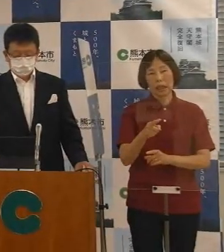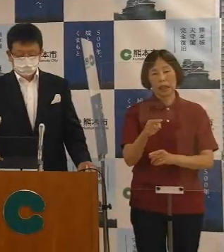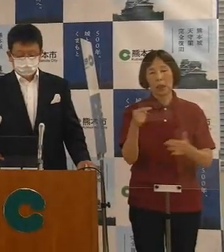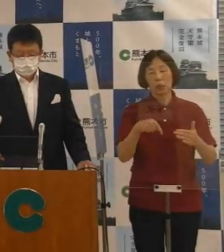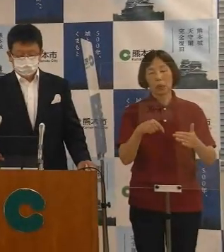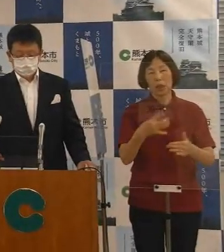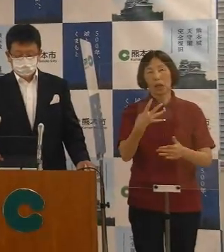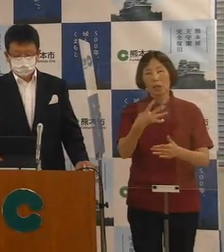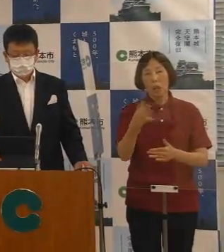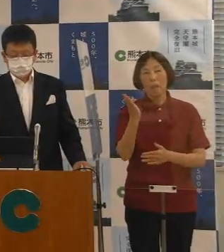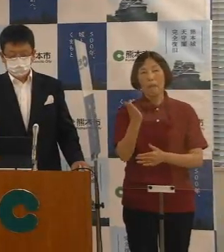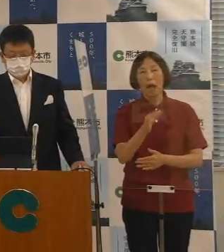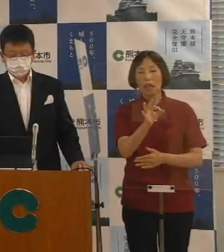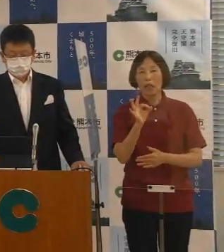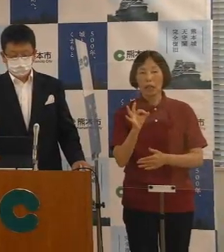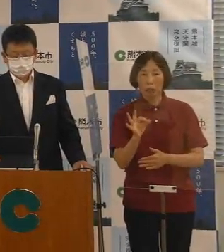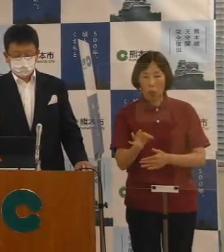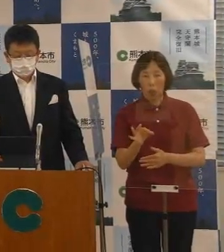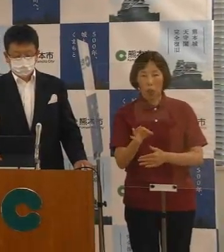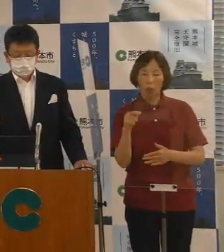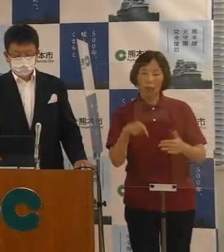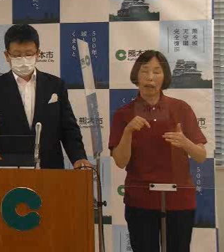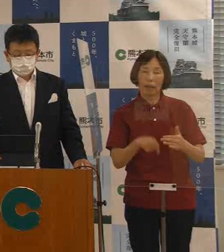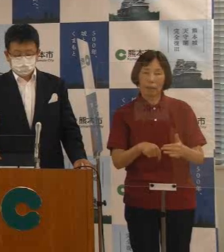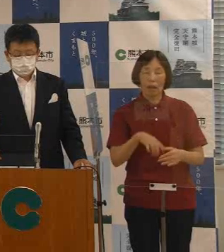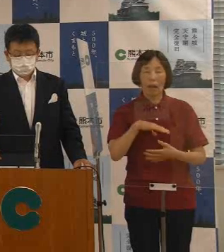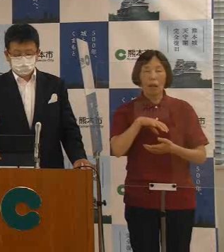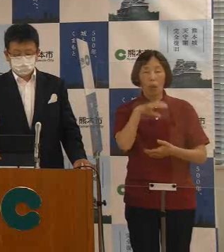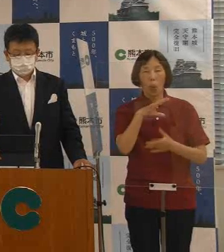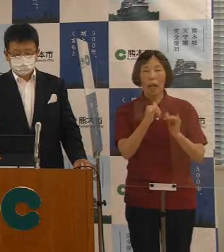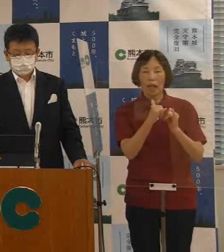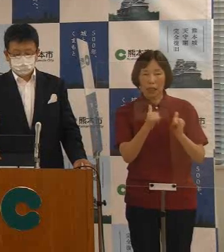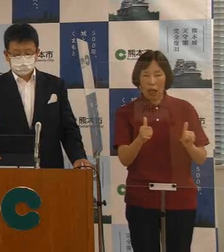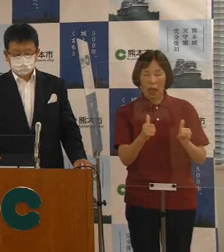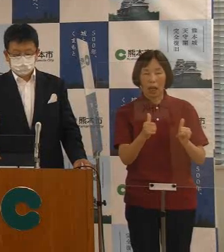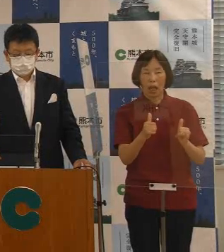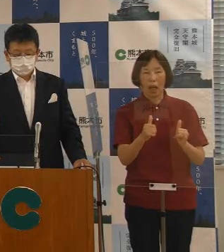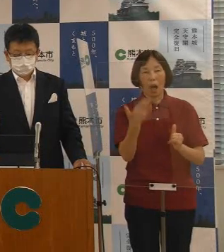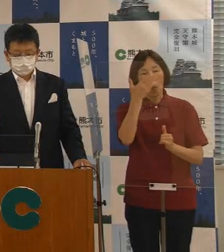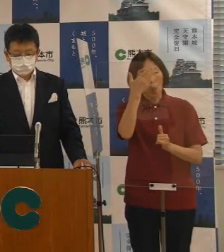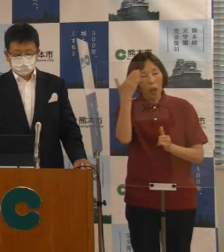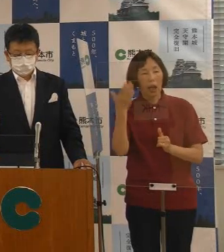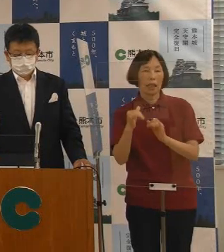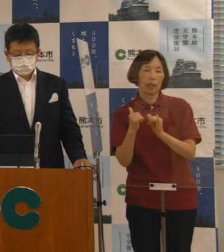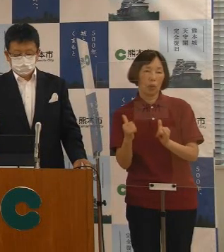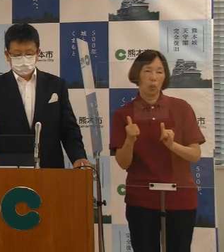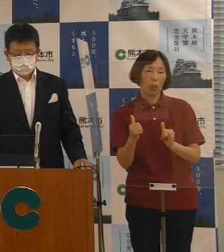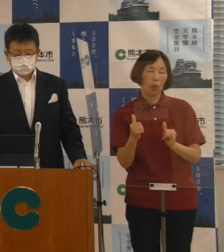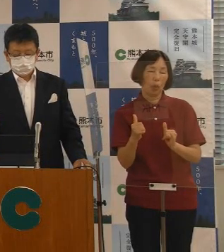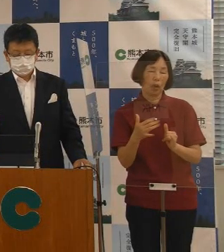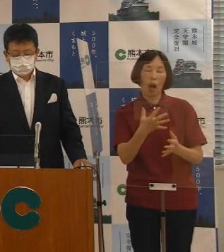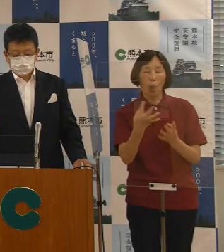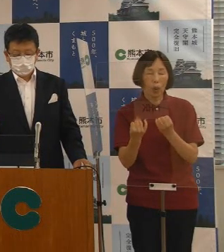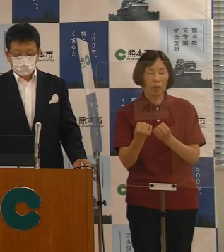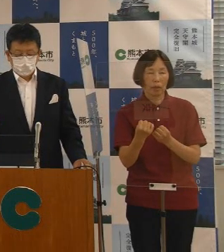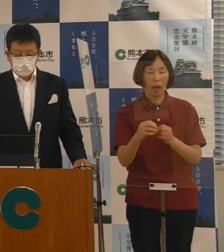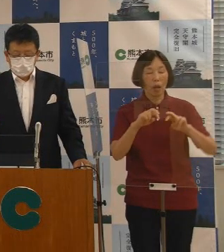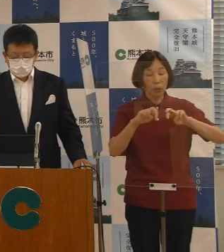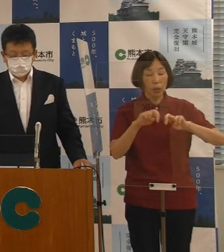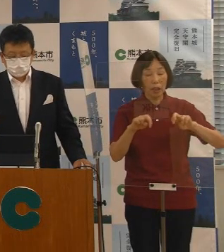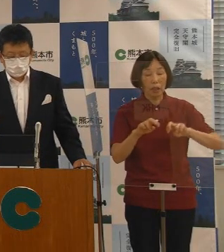ち高齢者の方の割合とか、若い世代の何が高齢者が多いのかという分析はあります